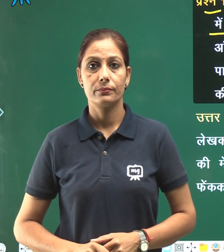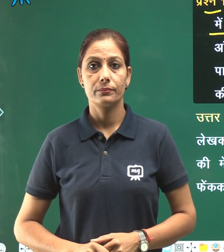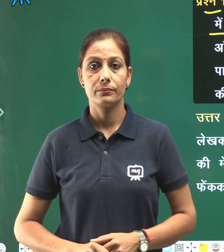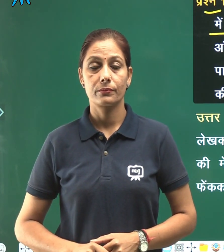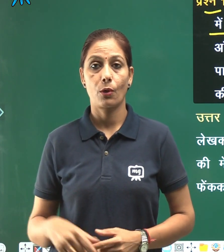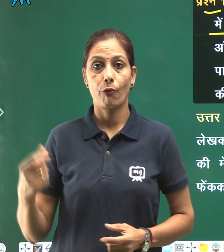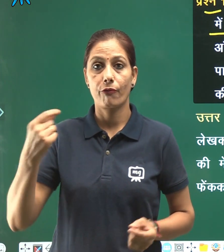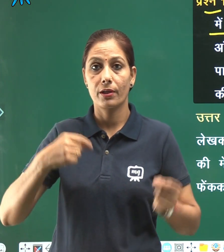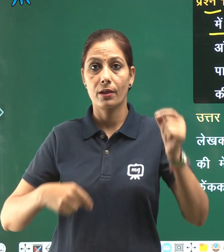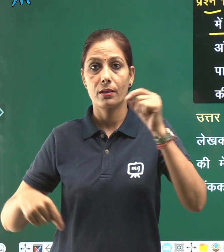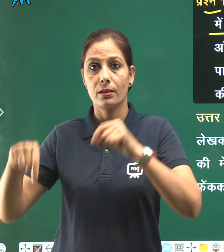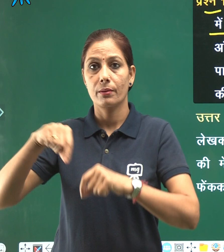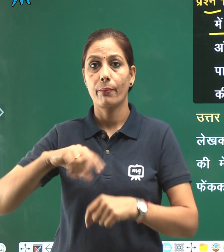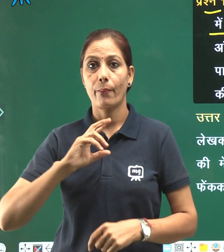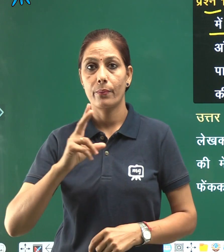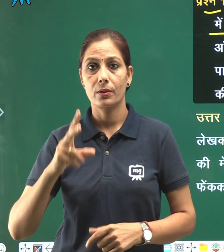वैज्ञानिक तर्क